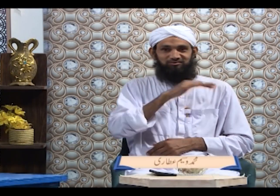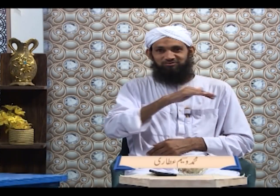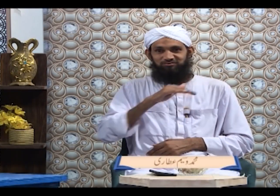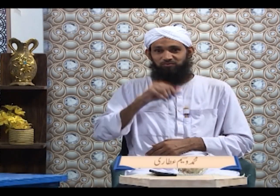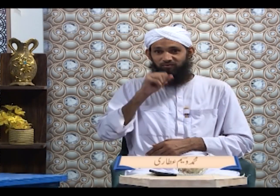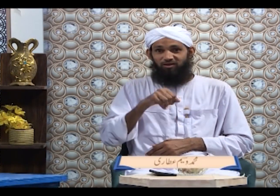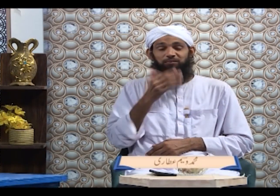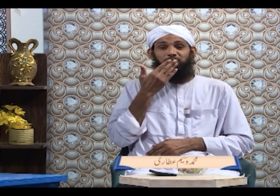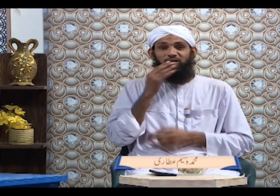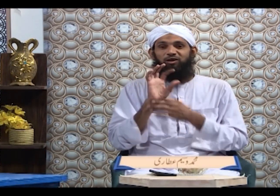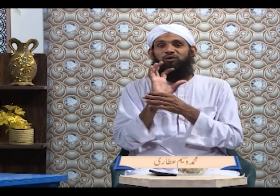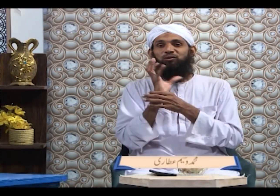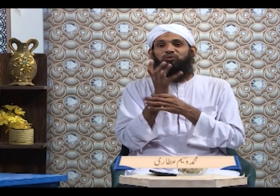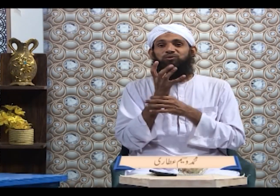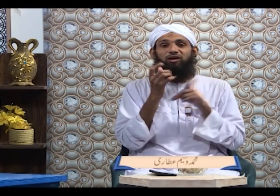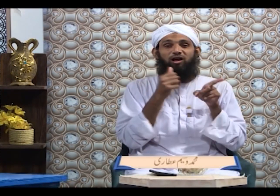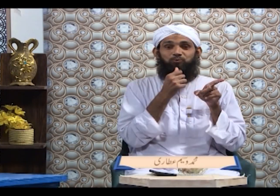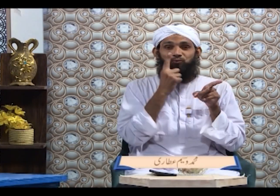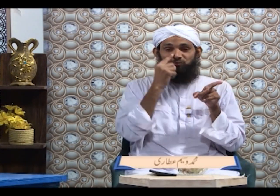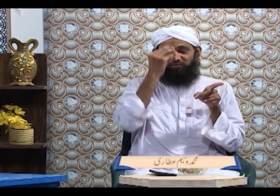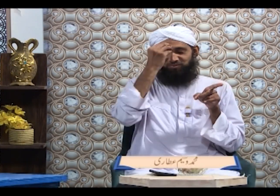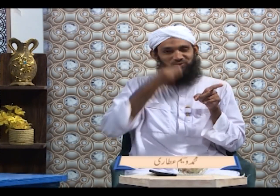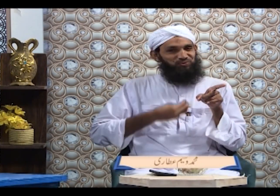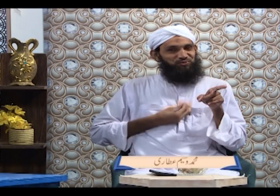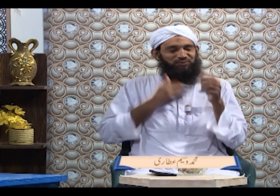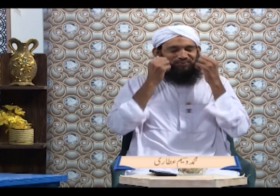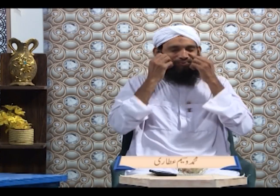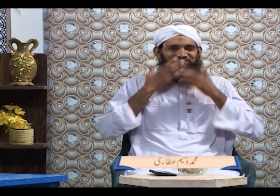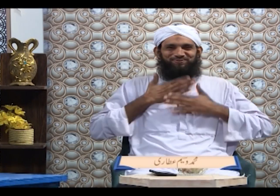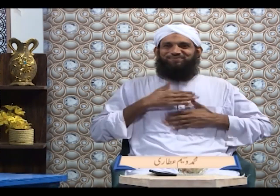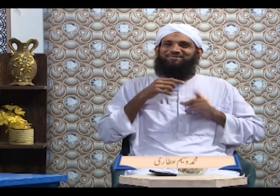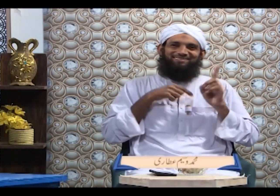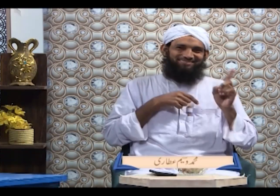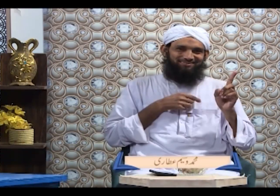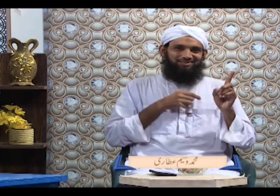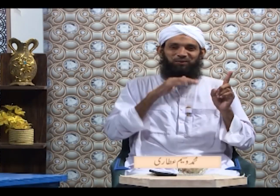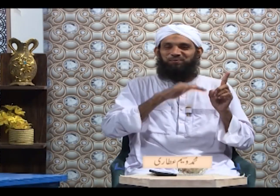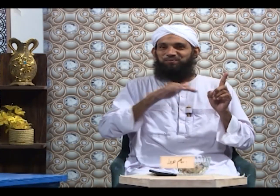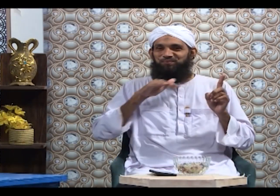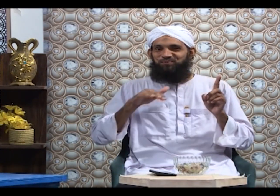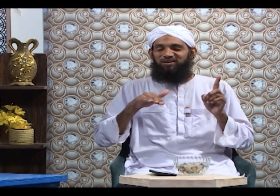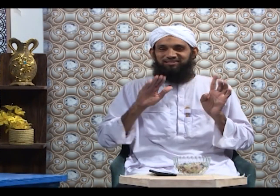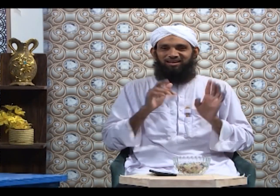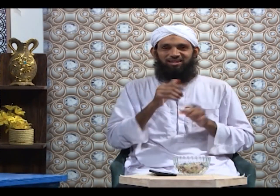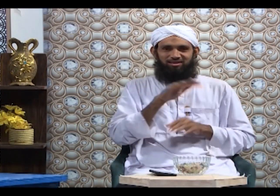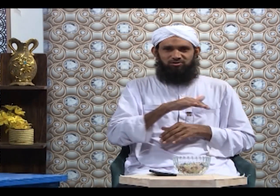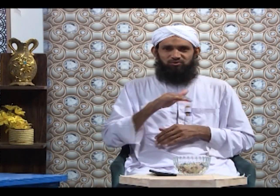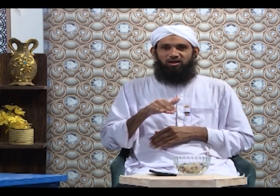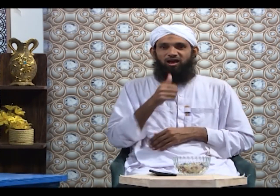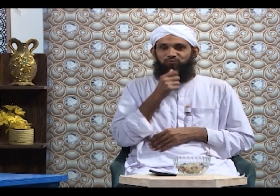والدین کے لیے راحت جان اور آنکھوں کی ٹھنڈک کا سامان بنتی ہے۔ بچپن میں ان کے دل کا سرور، جوانی میں آنکھوں کا